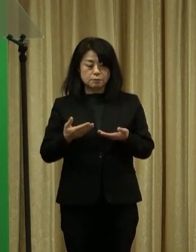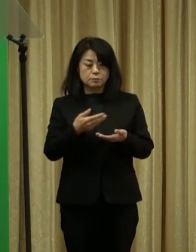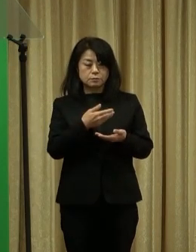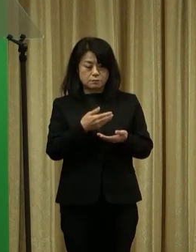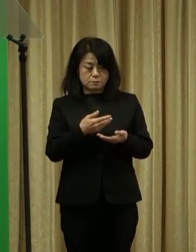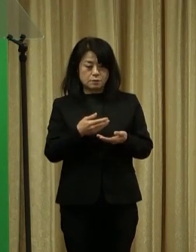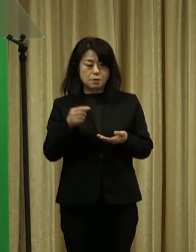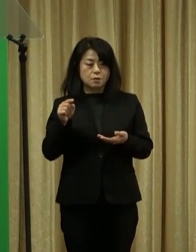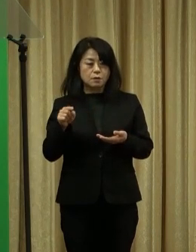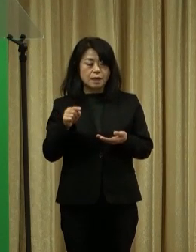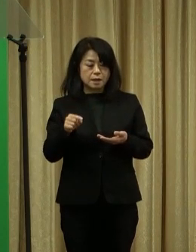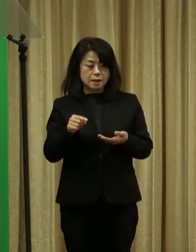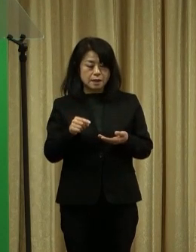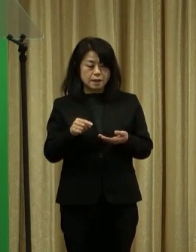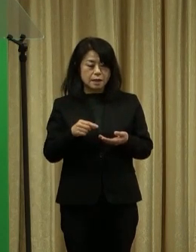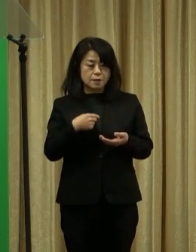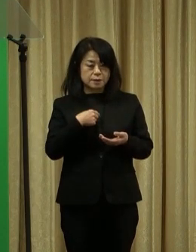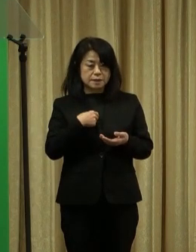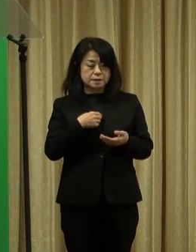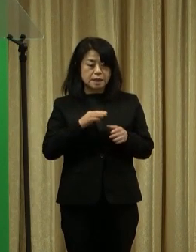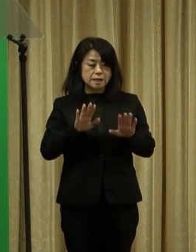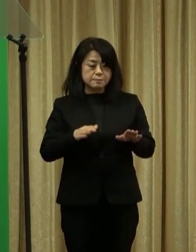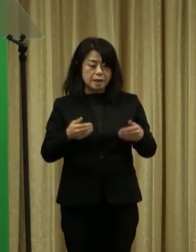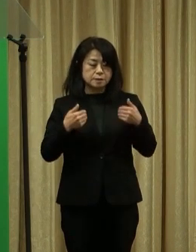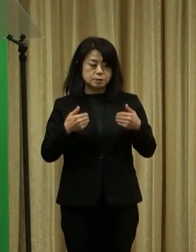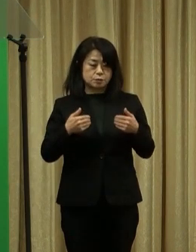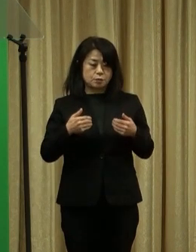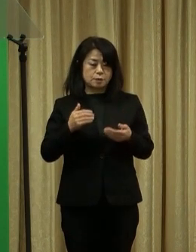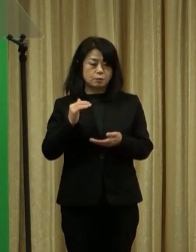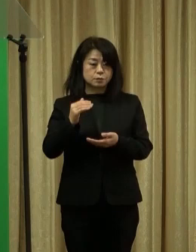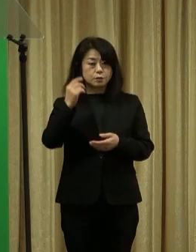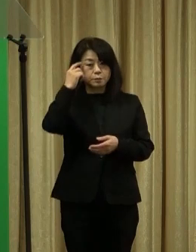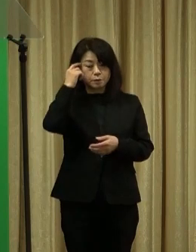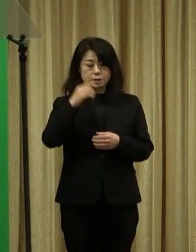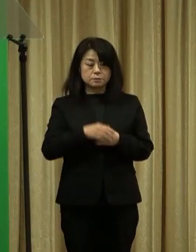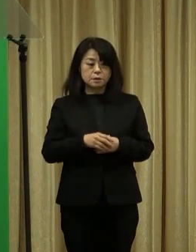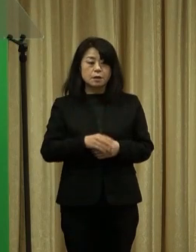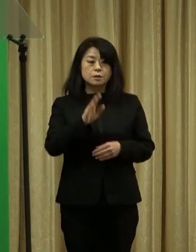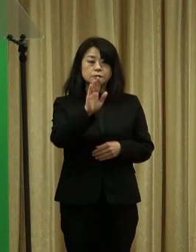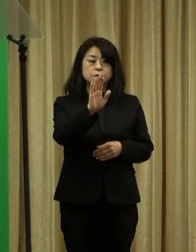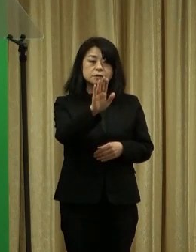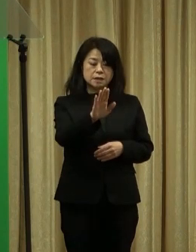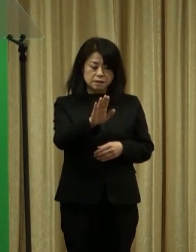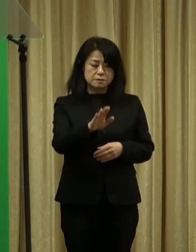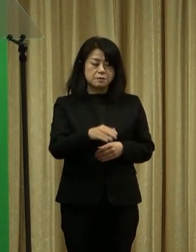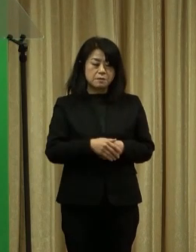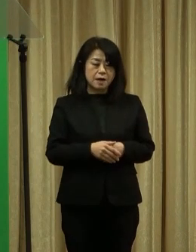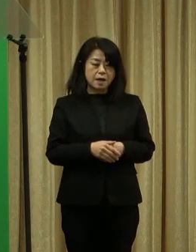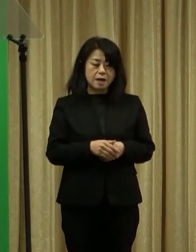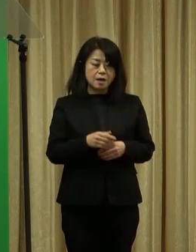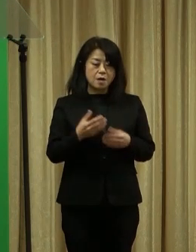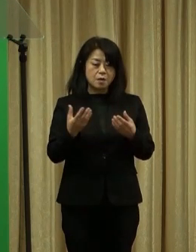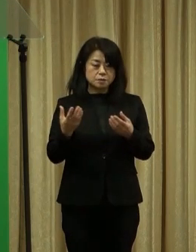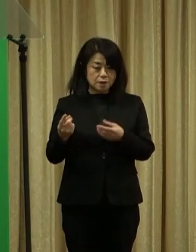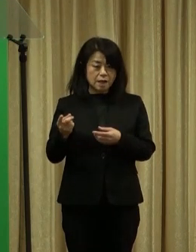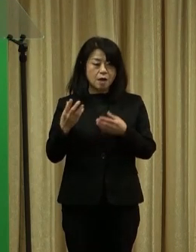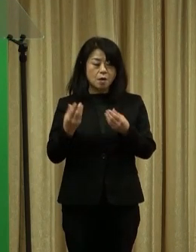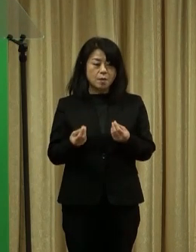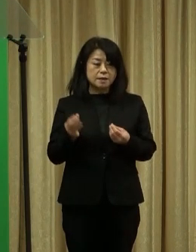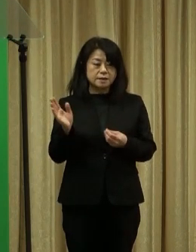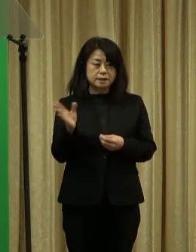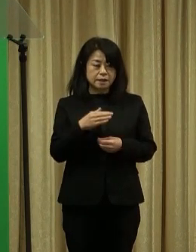今私ができるやるべきことだというふうに考えています。まあ、それから先のことはそれから先に考えたいというふうに思います